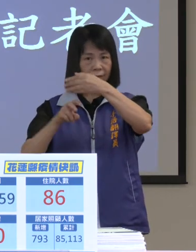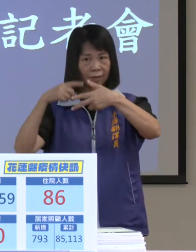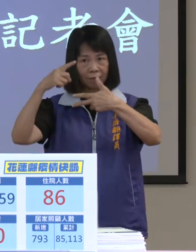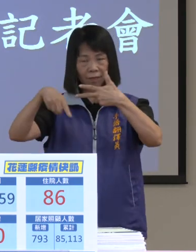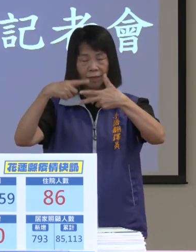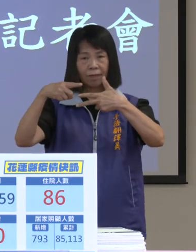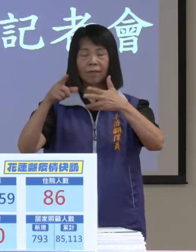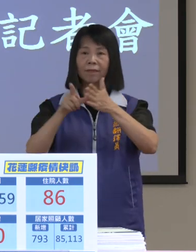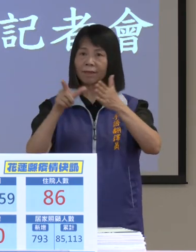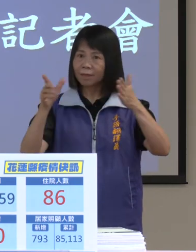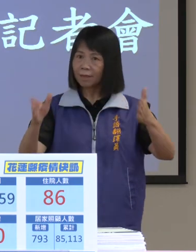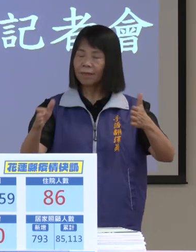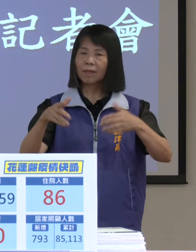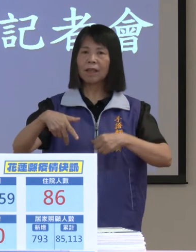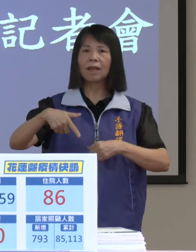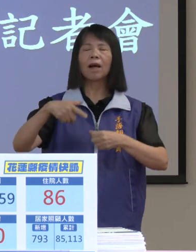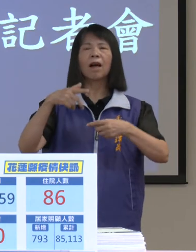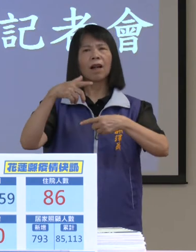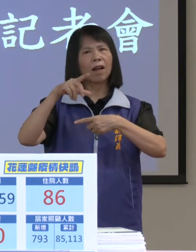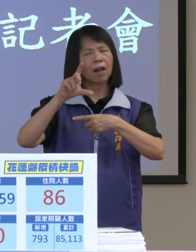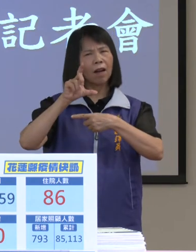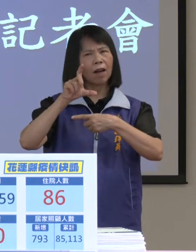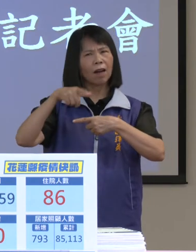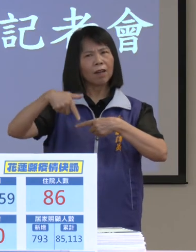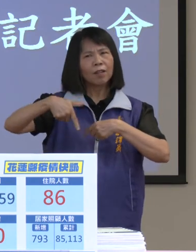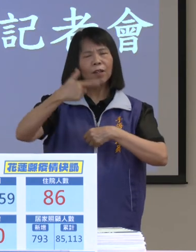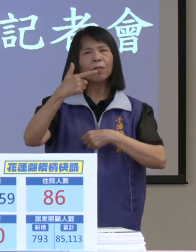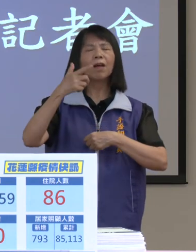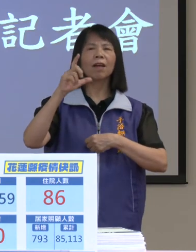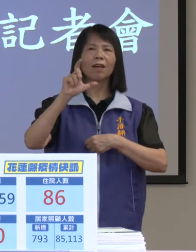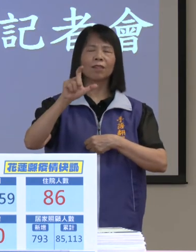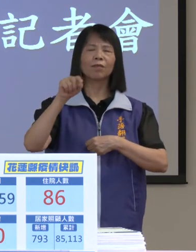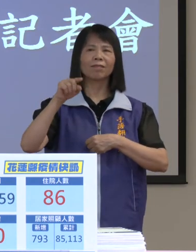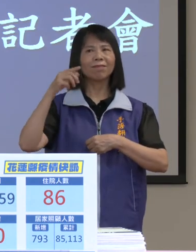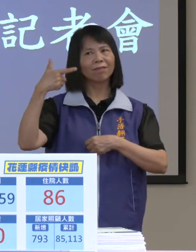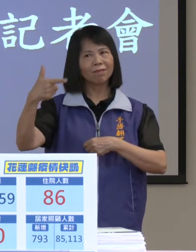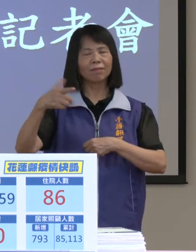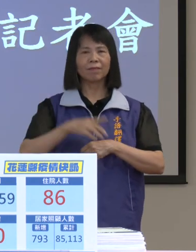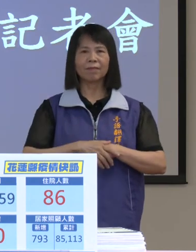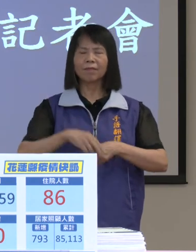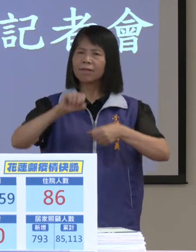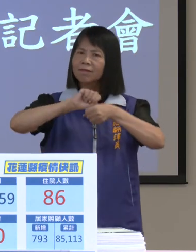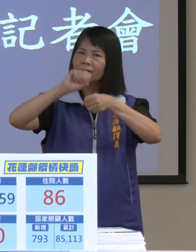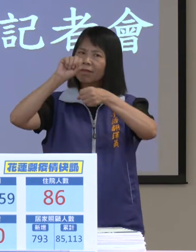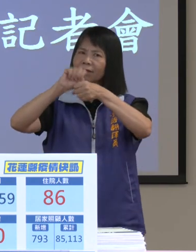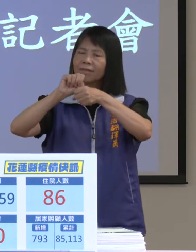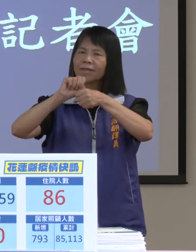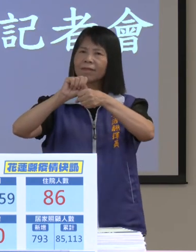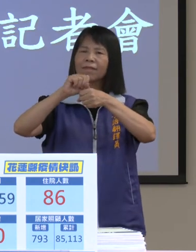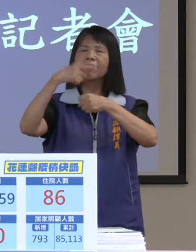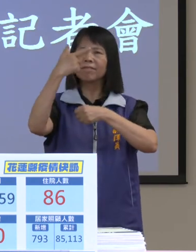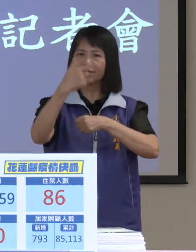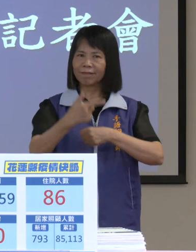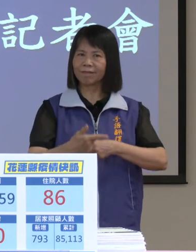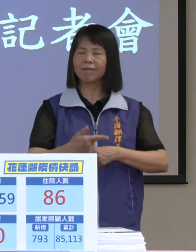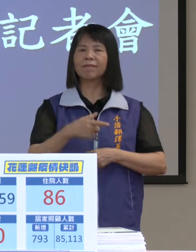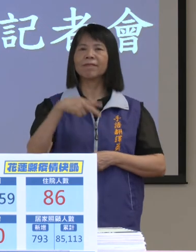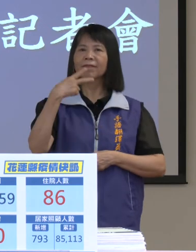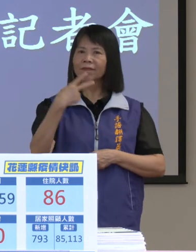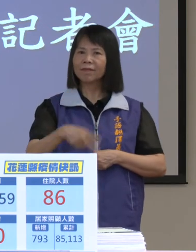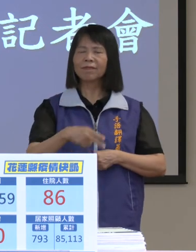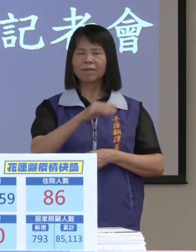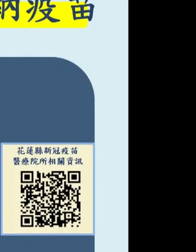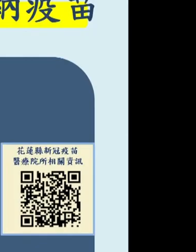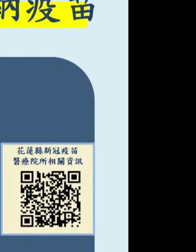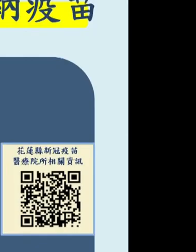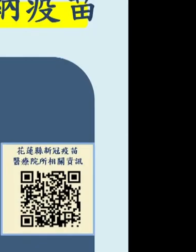是660.6人，所以大概差个9个人所以整体来讲，我们增加的幅度非常的缓慢，而且非常微